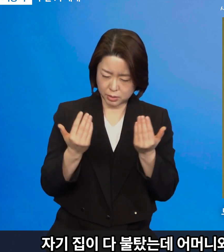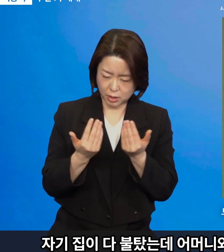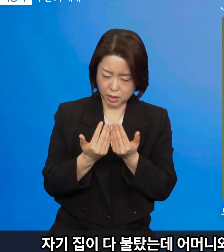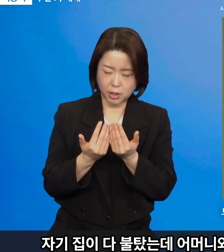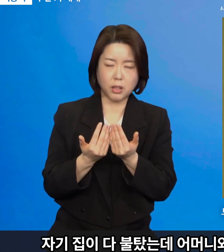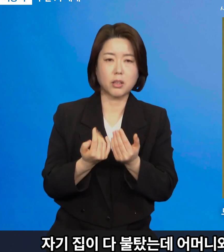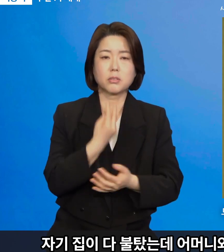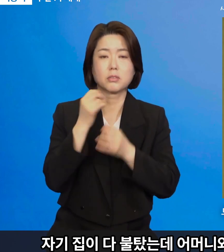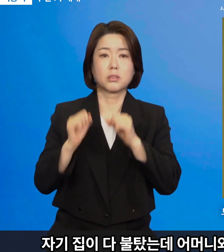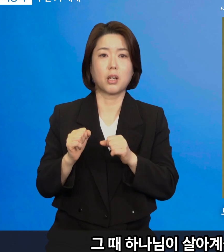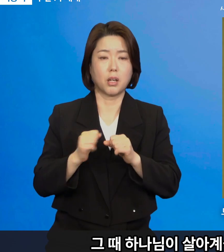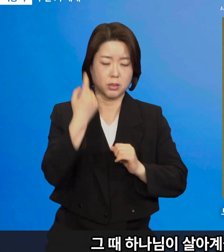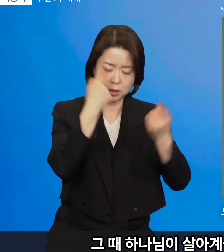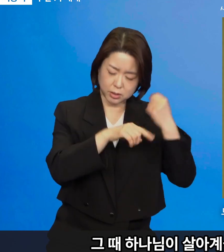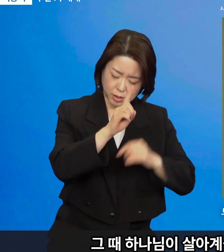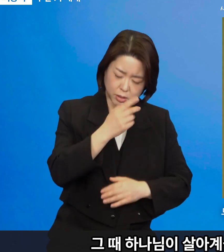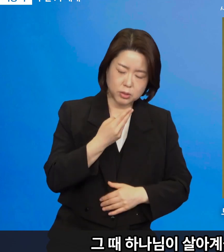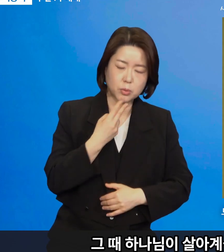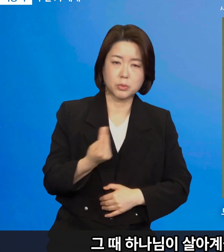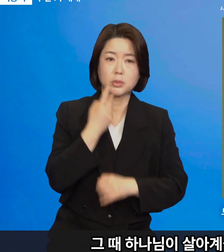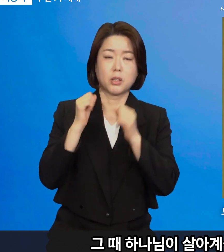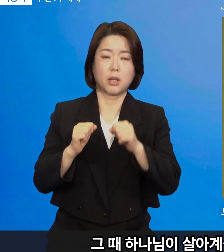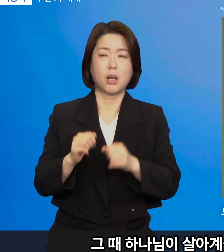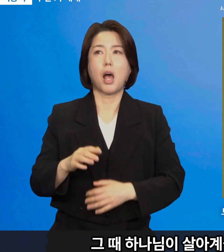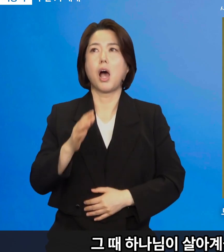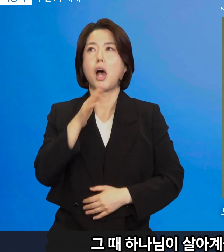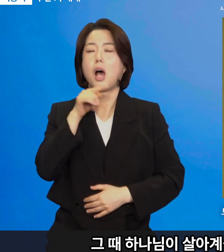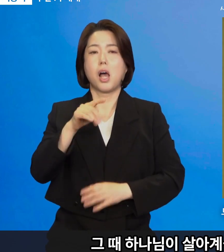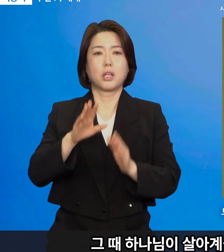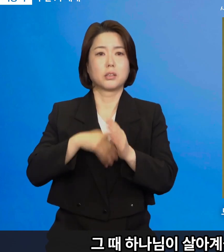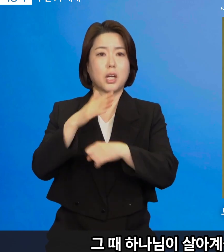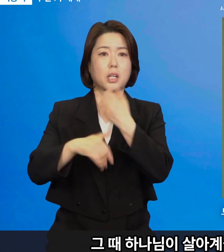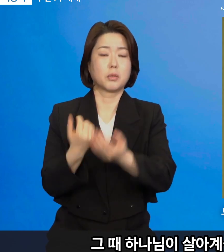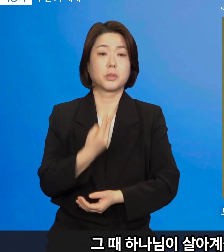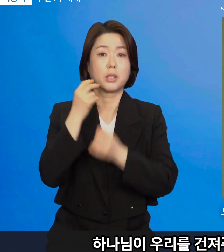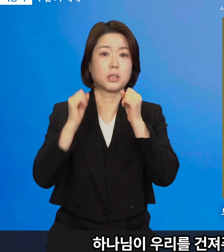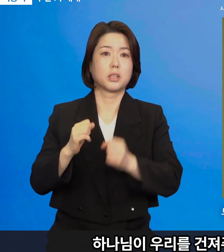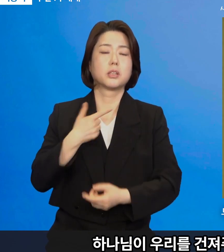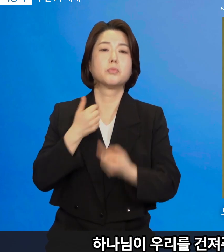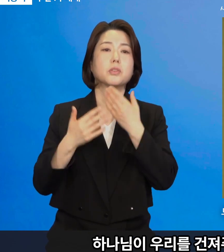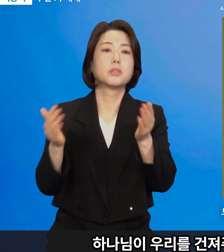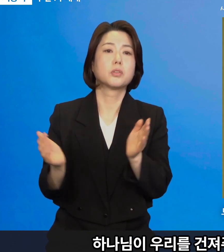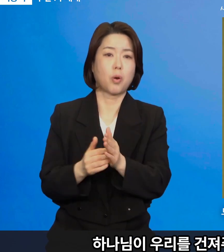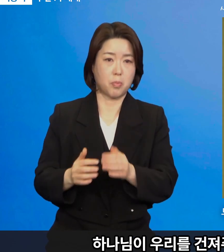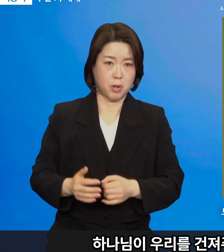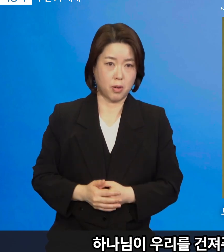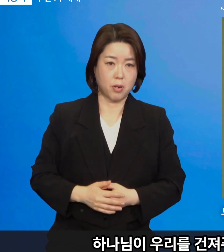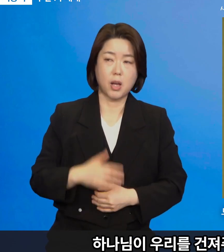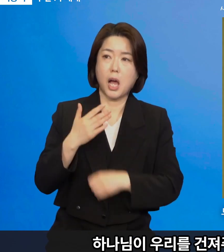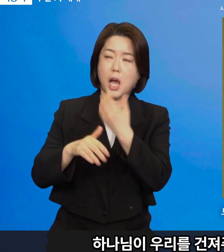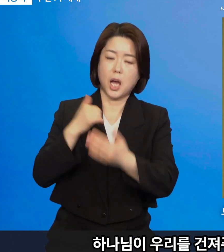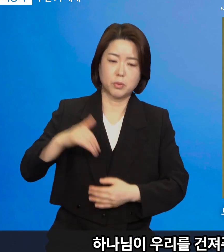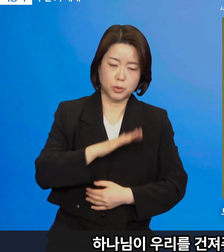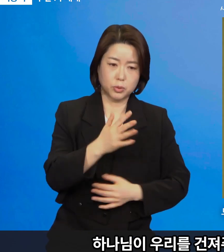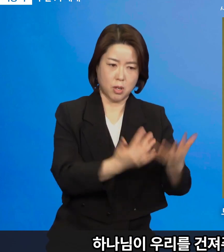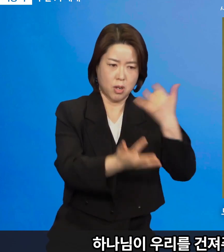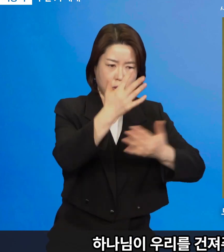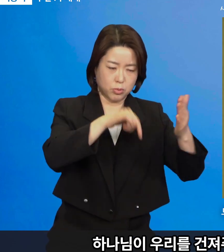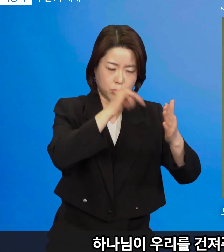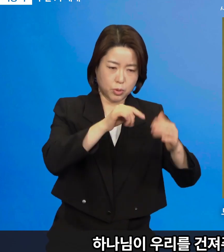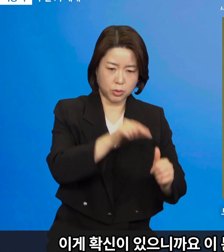다치고. 그때 하나님의 살아계심을 경험했다는 거예요. 하나님이 우리를 건져주셨구나,